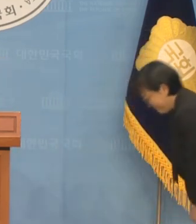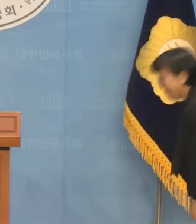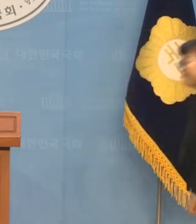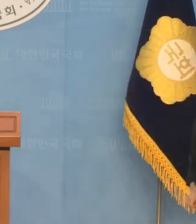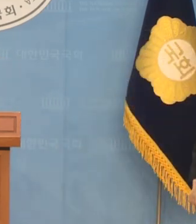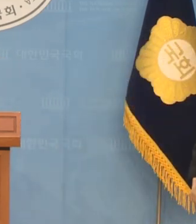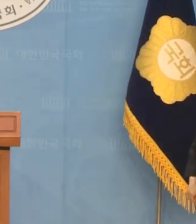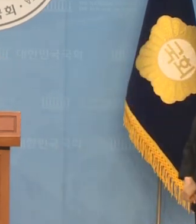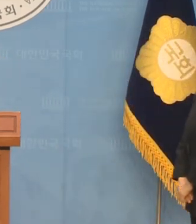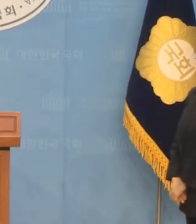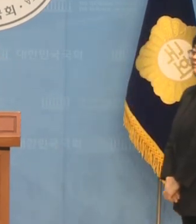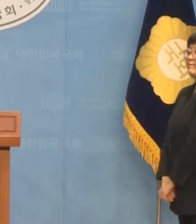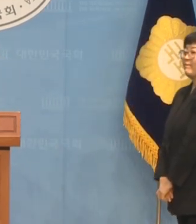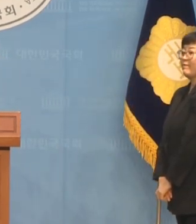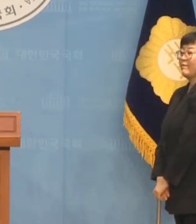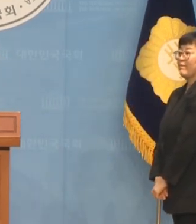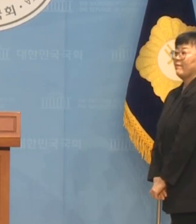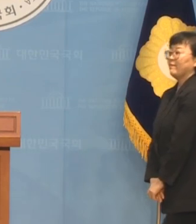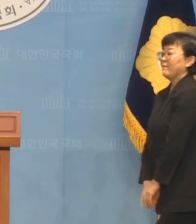감사합니다.